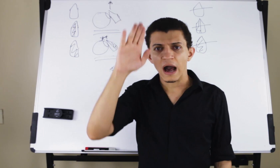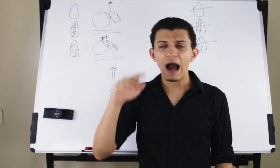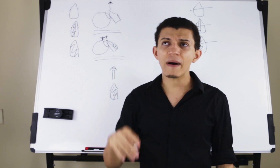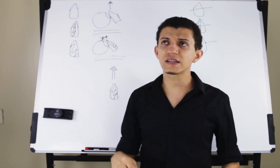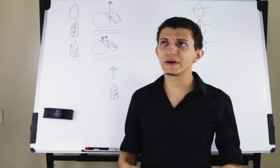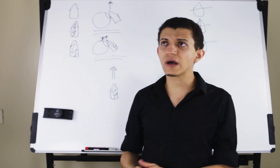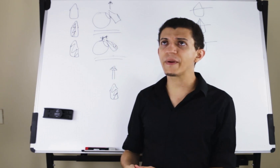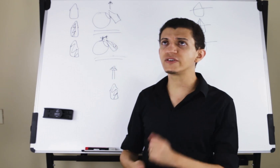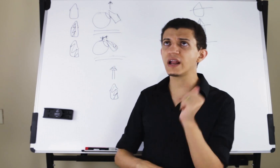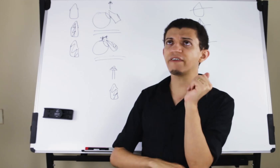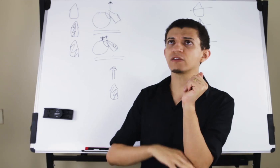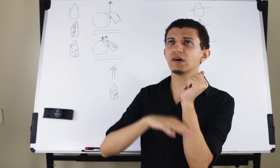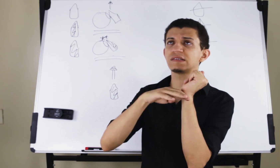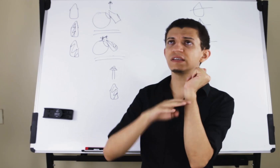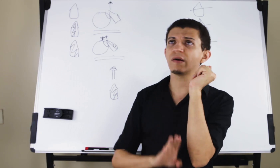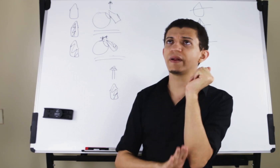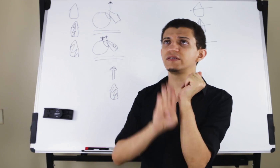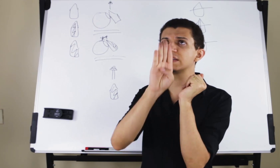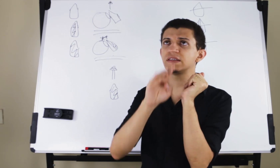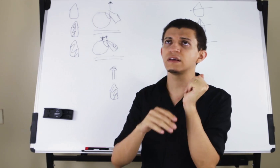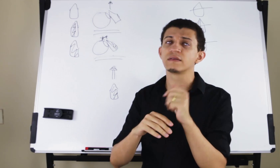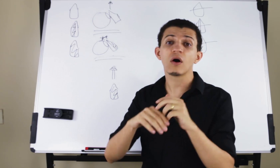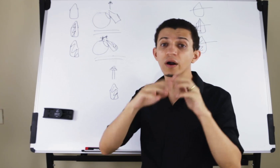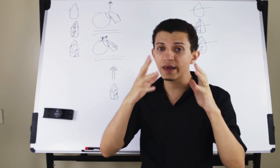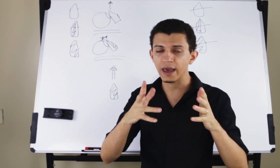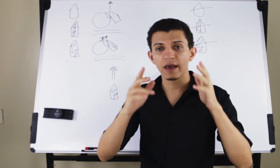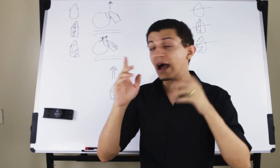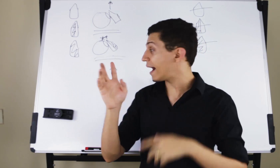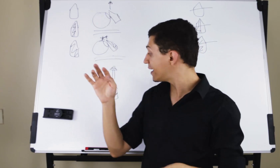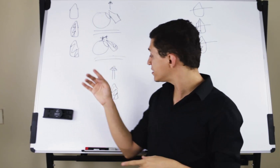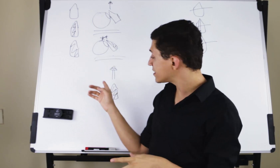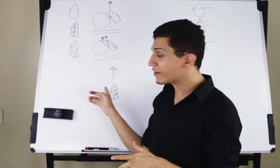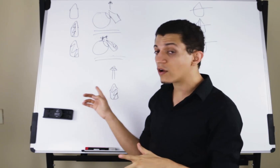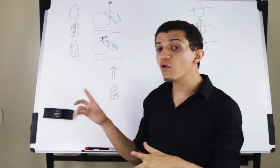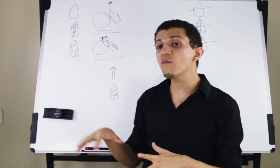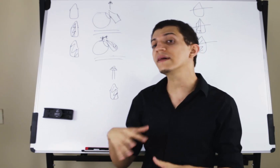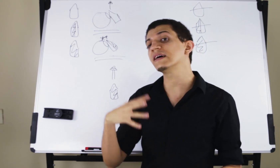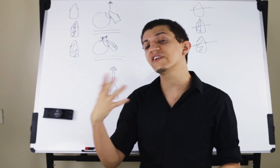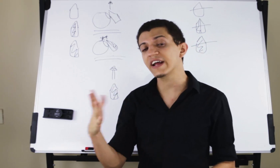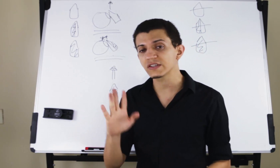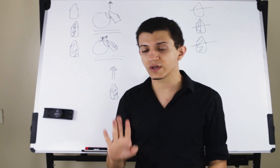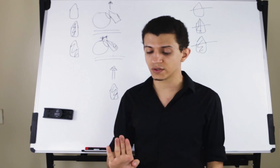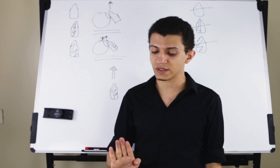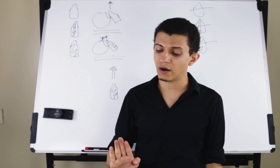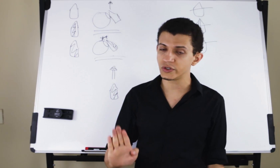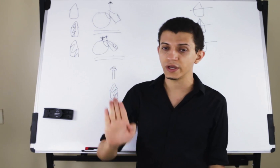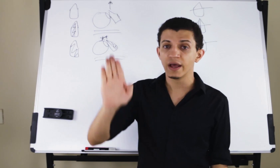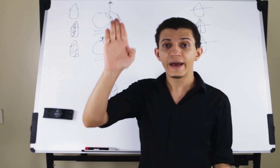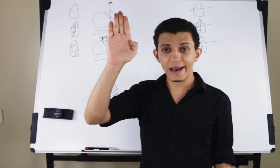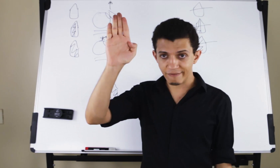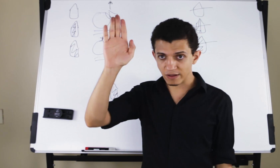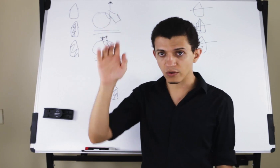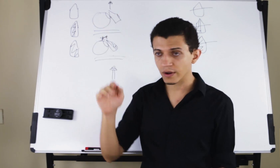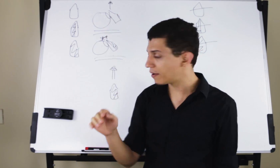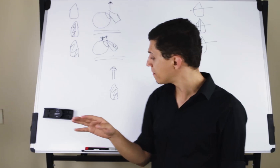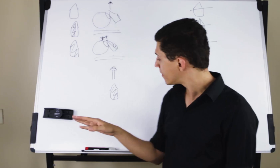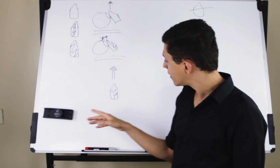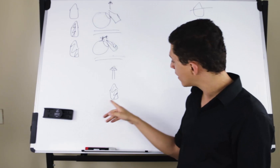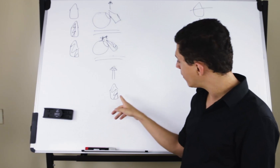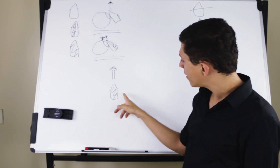Ah, Max, mas eu aprendi elevador assim, aprendi assim. Ok. Aqui a gente tem que escrever uma das variações do sinal de elevador. Então,